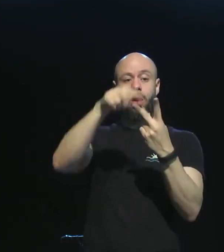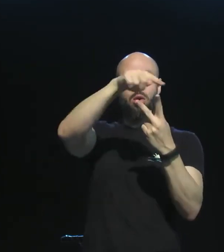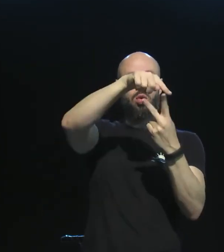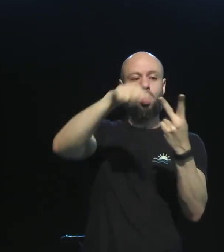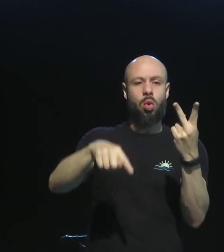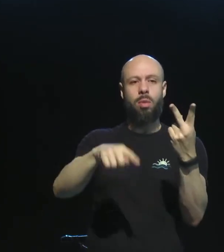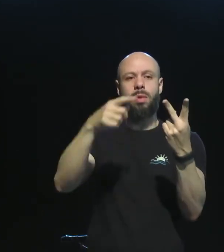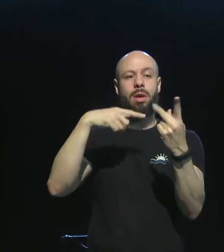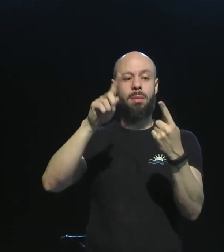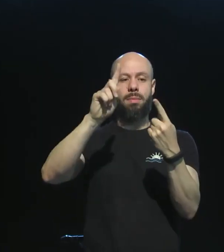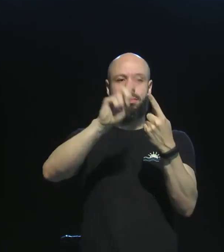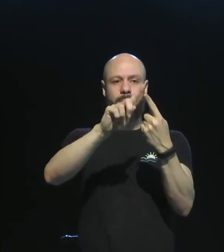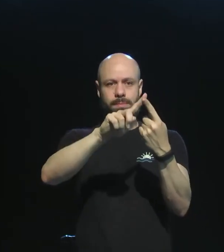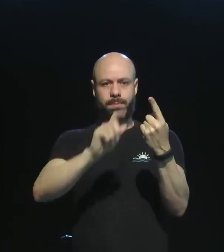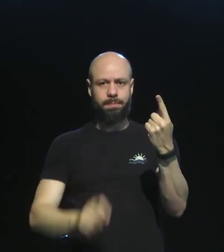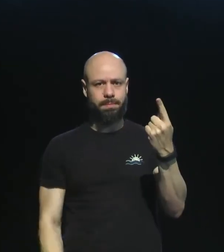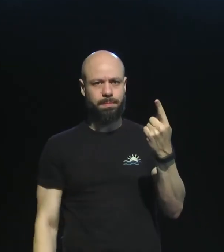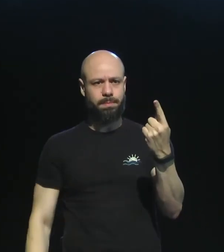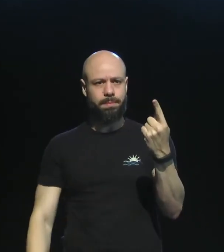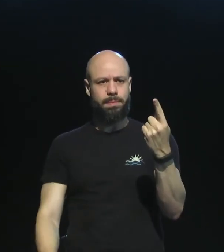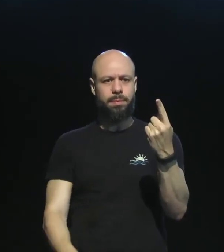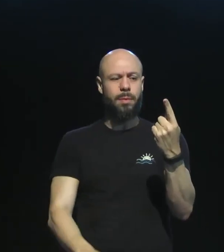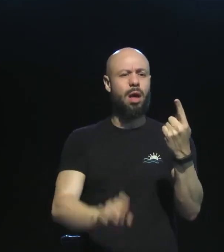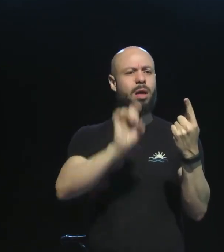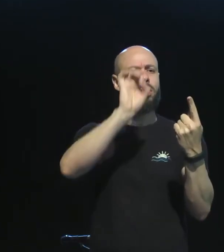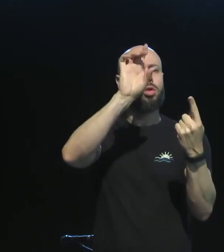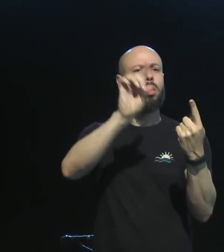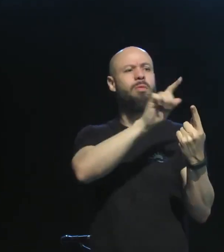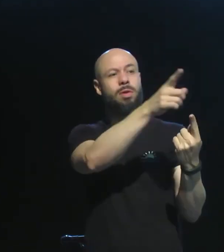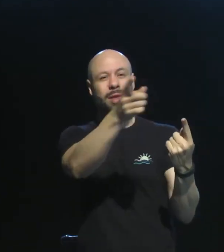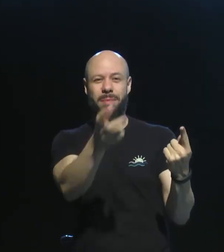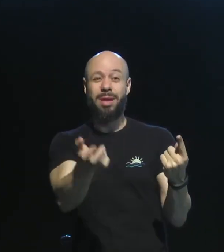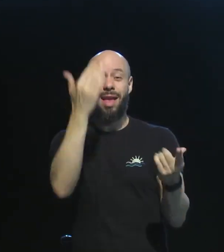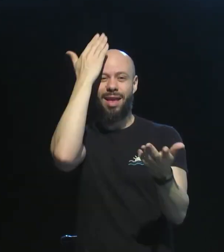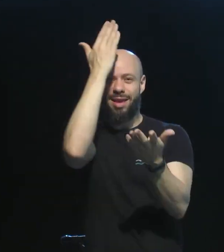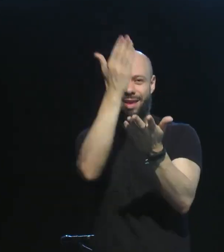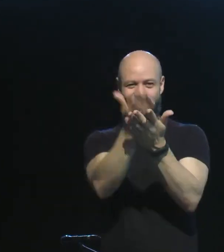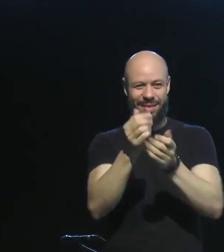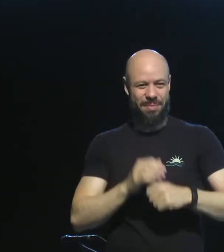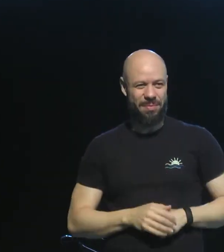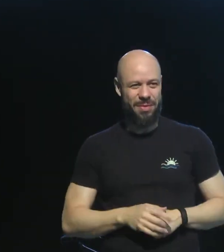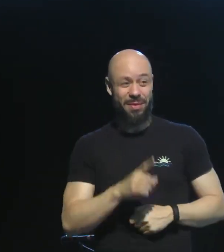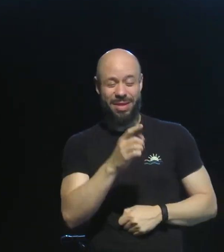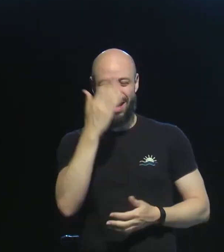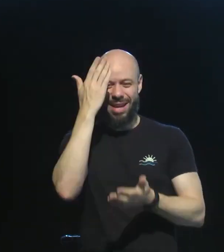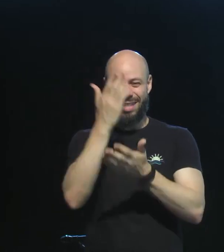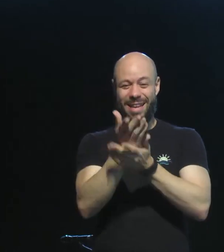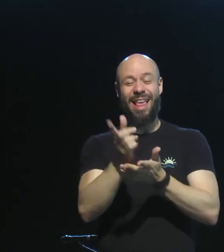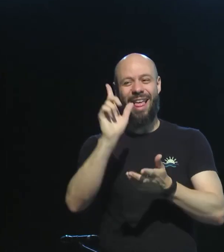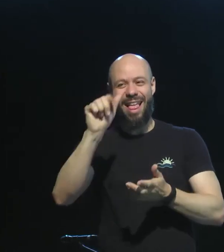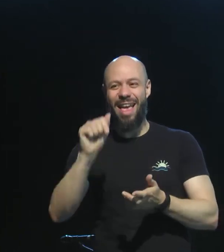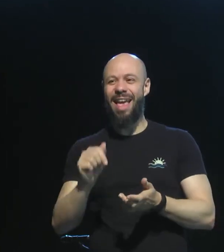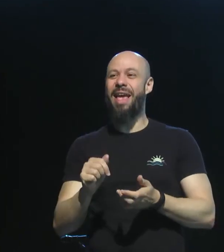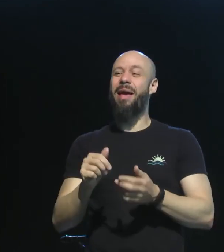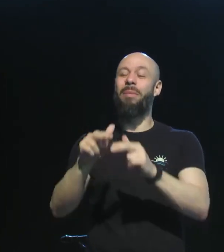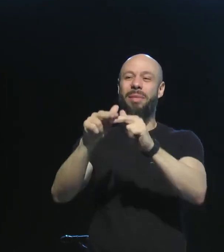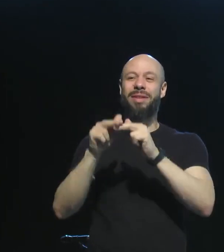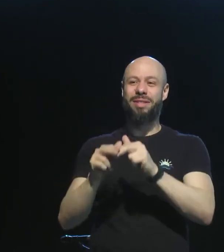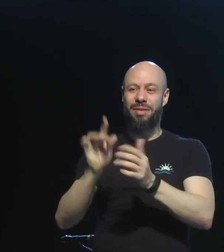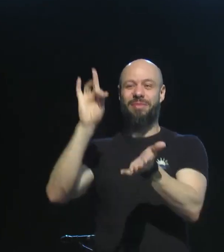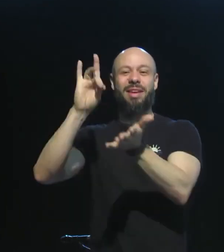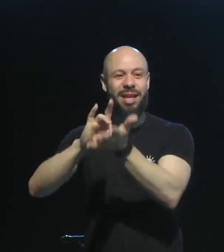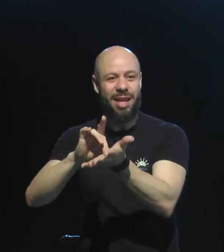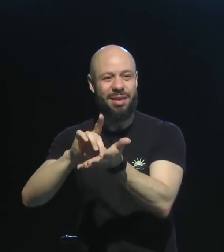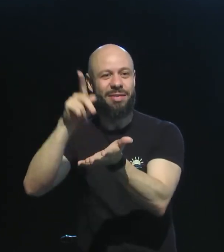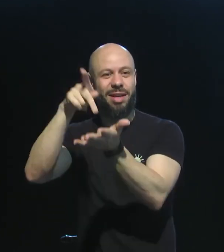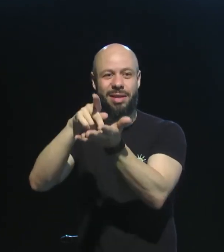palavra. Primeiro, só porque você acredita em algo, não significa que isso seja